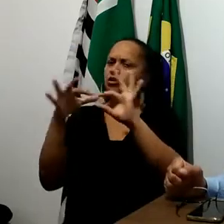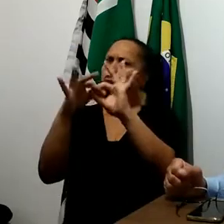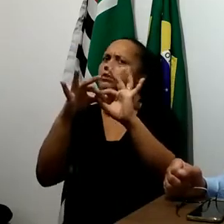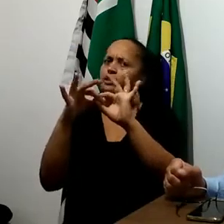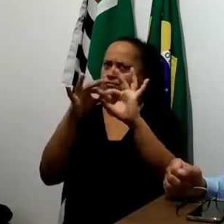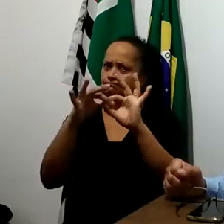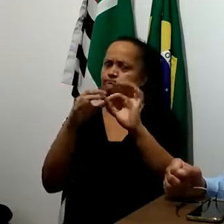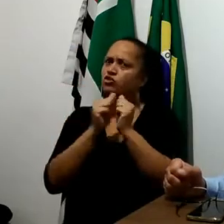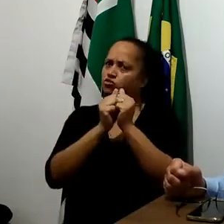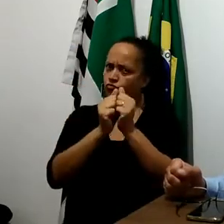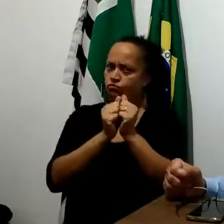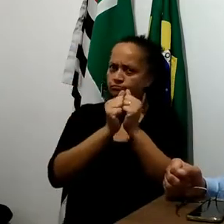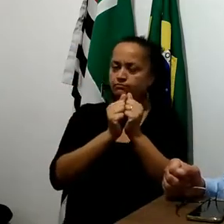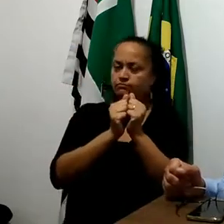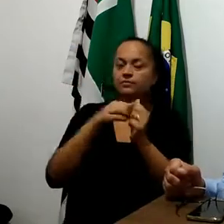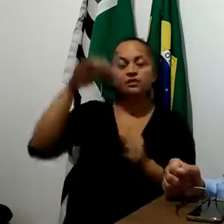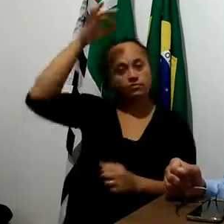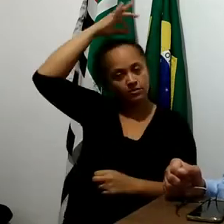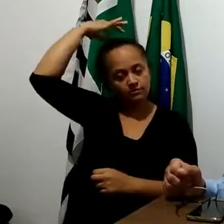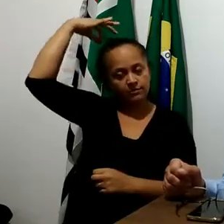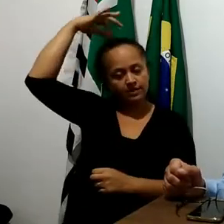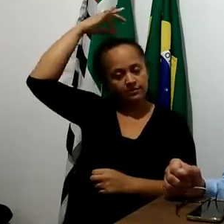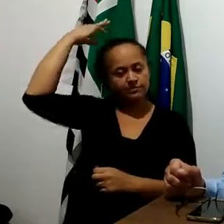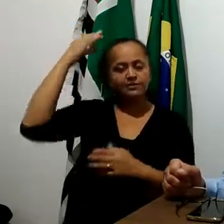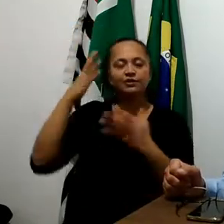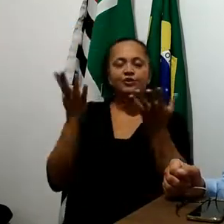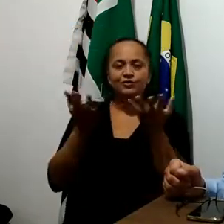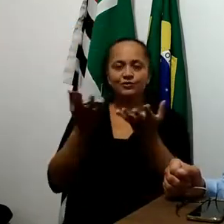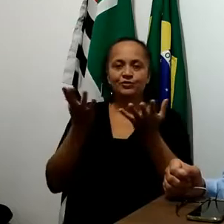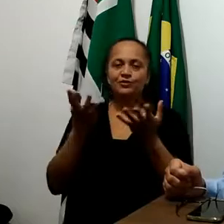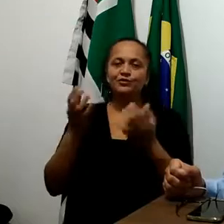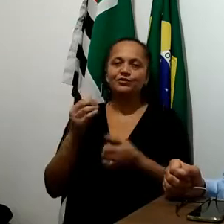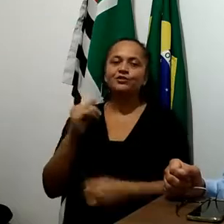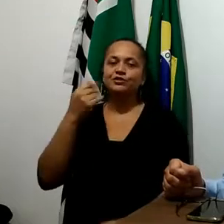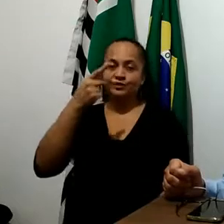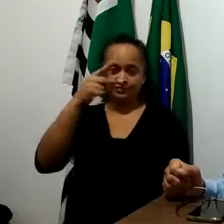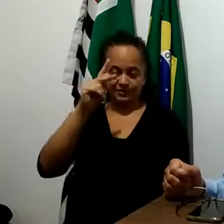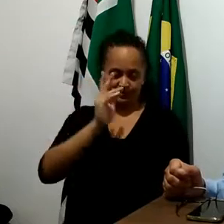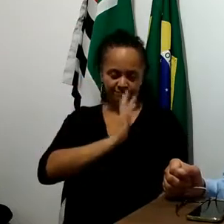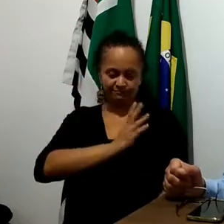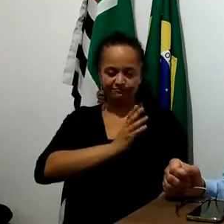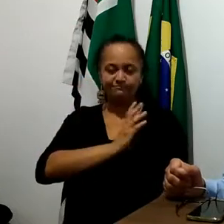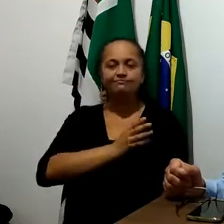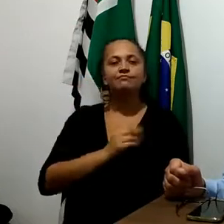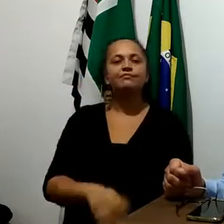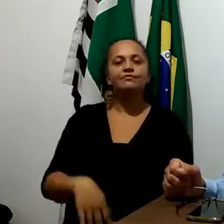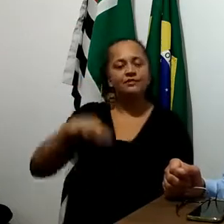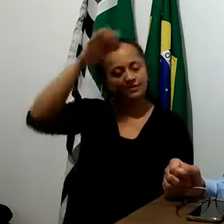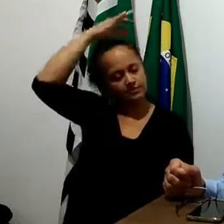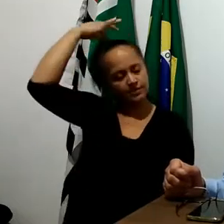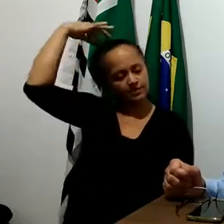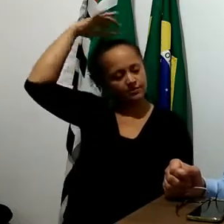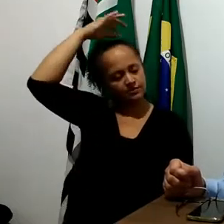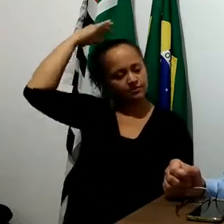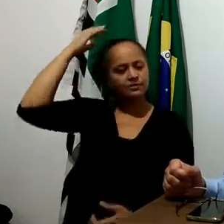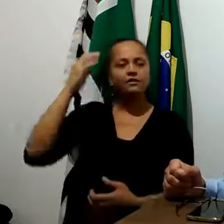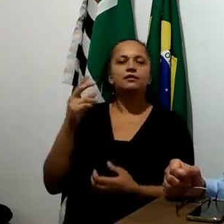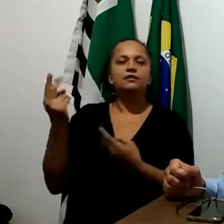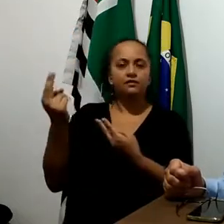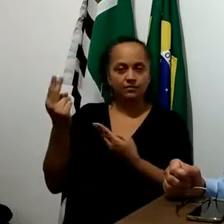Espírito Santo fale com você, assim como tem falado comigo, vai falar novamente nessa noite, que o Espírito Santo fale ao teu